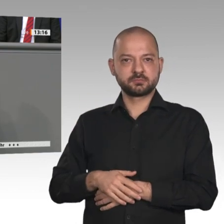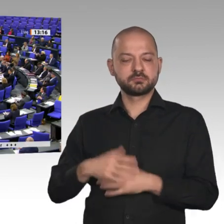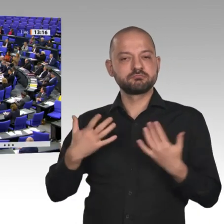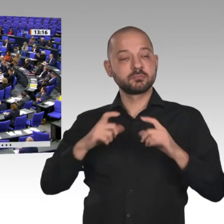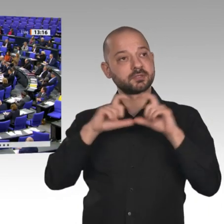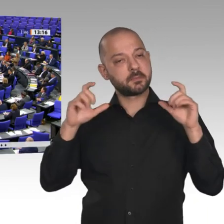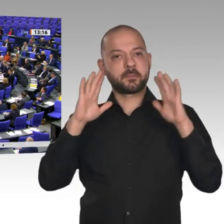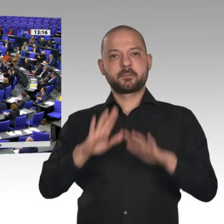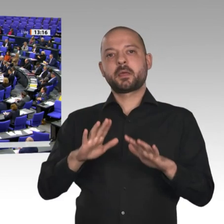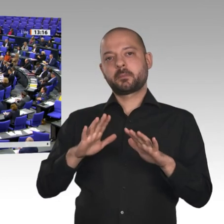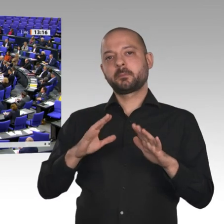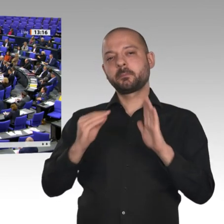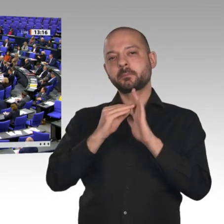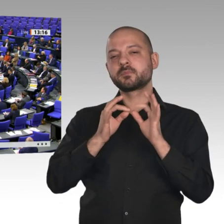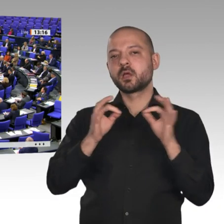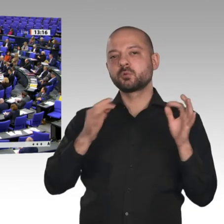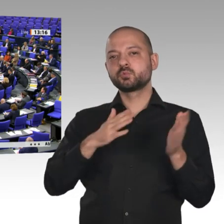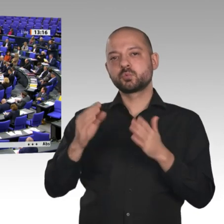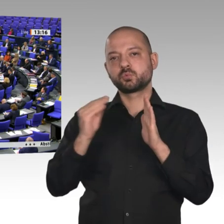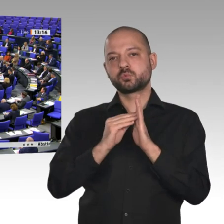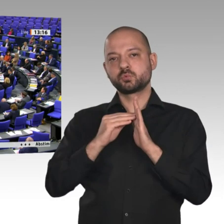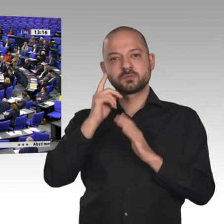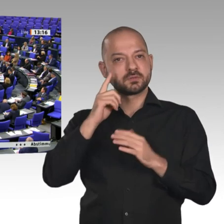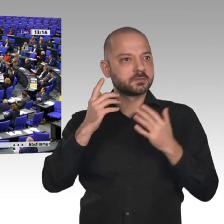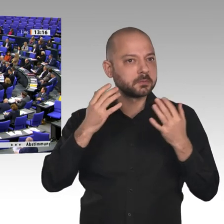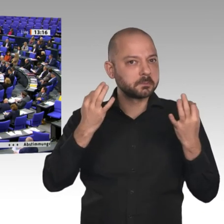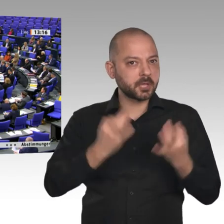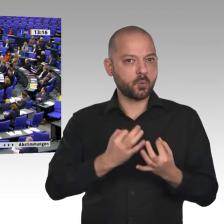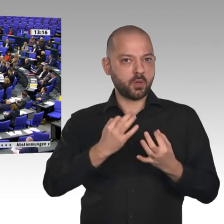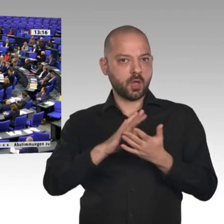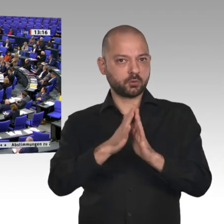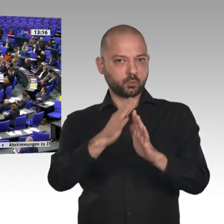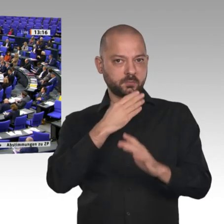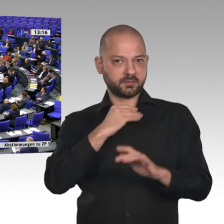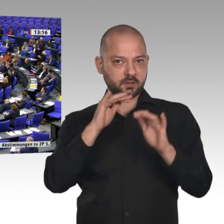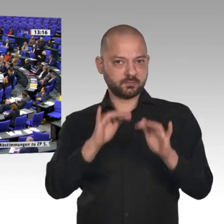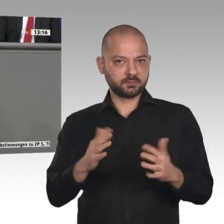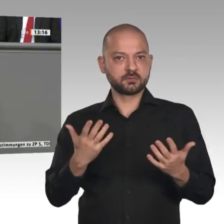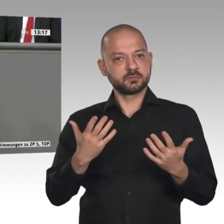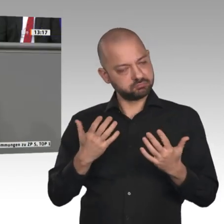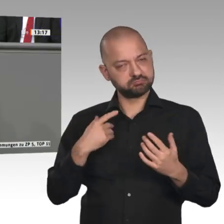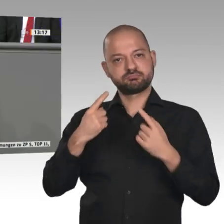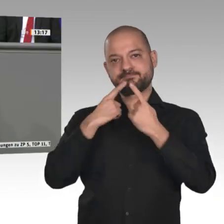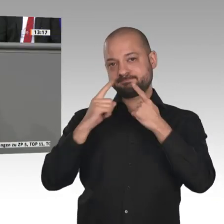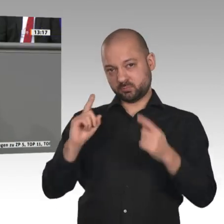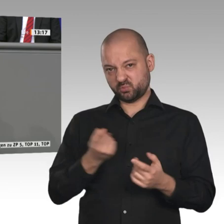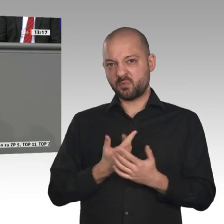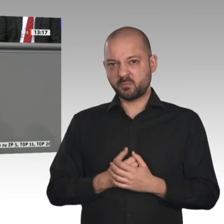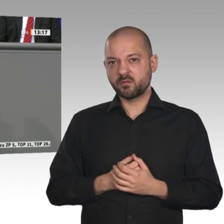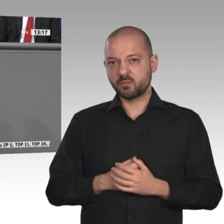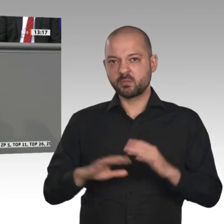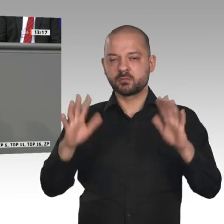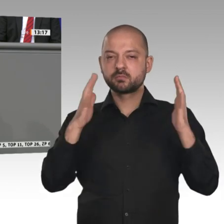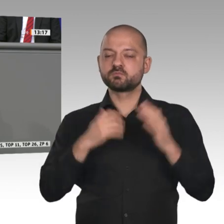Meine sehr verehrten Damen und Herren, in den letzten 10 Jahren gab es 30.000 Einbürgerungsanträge von Betroffenen in unserem